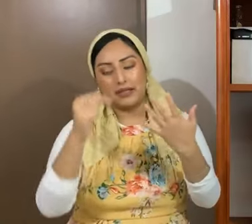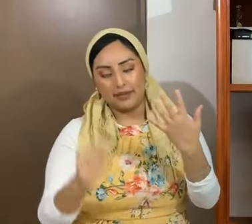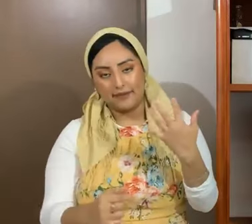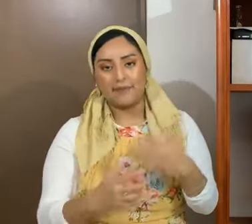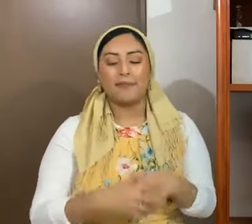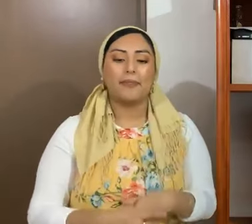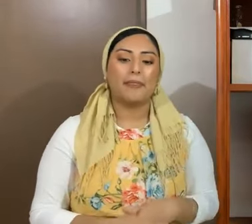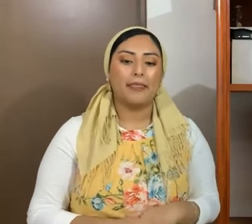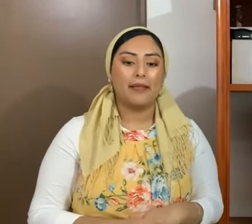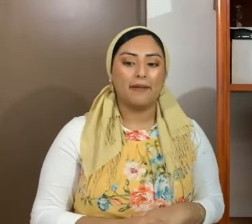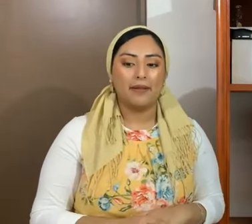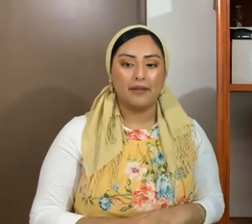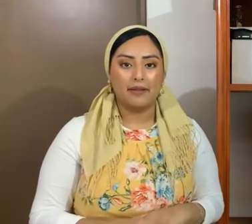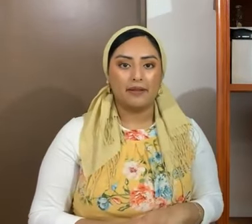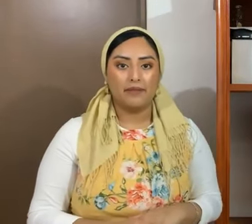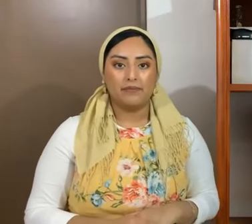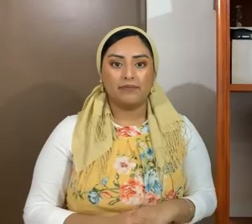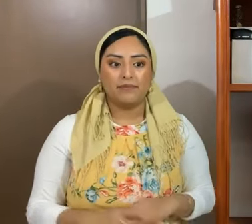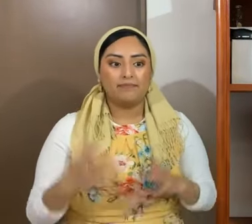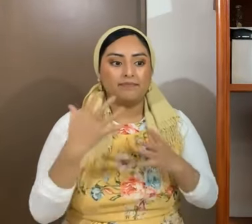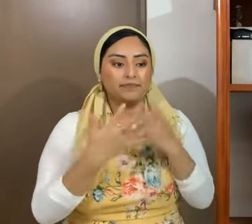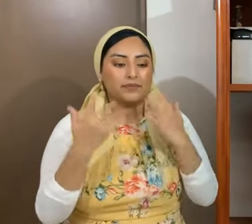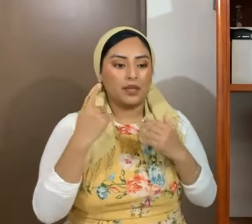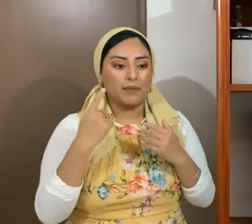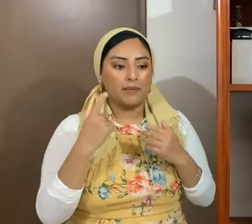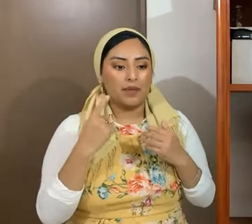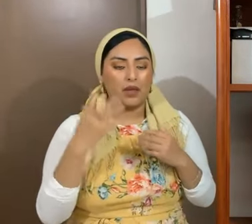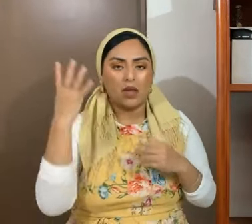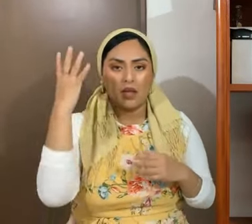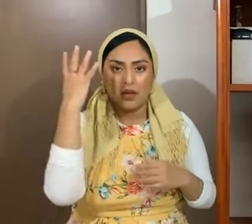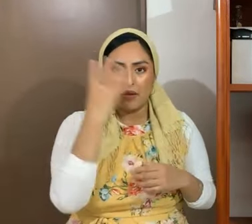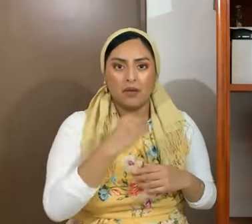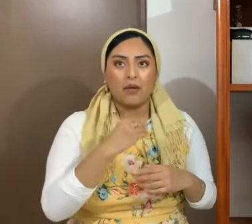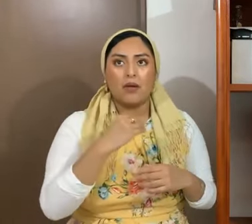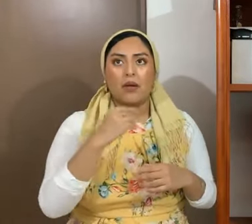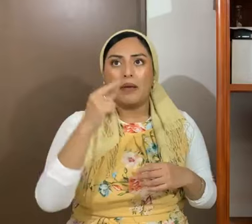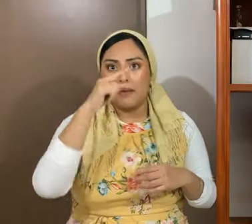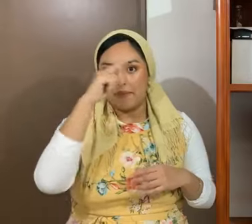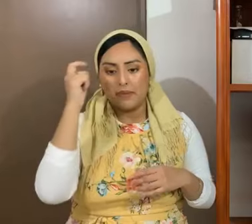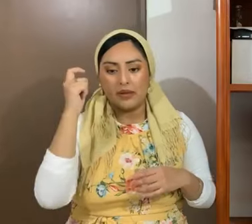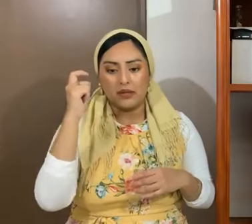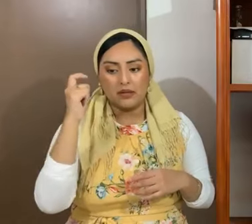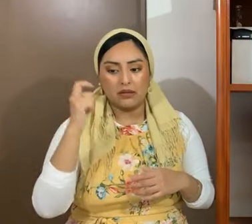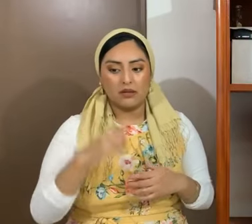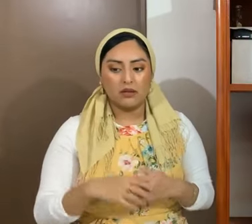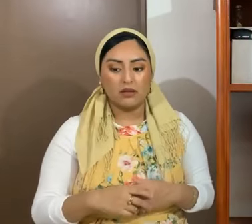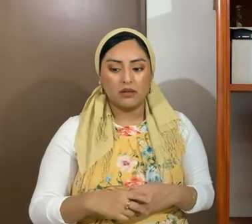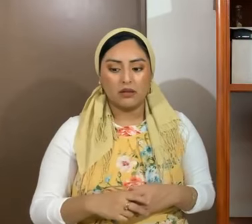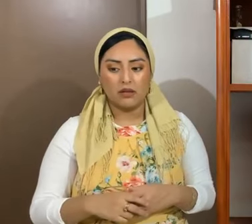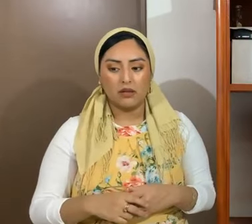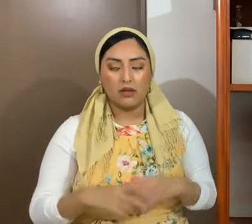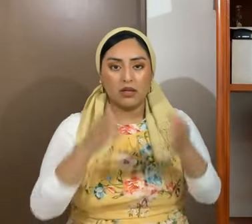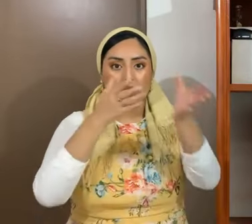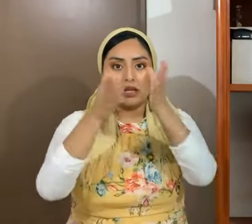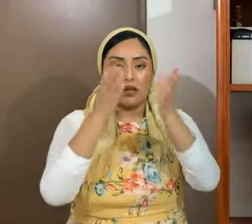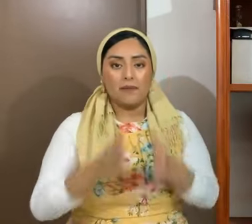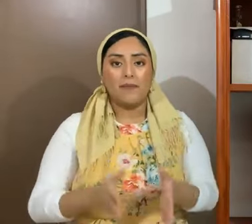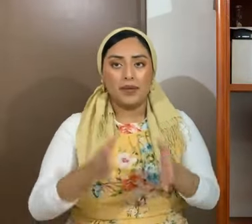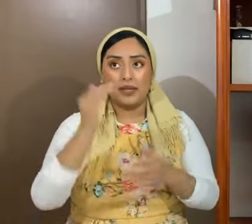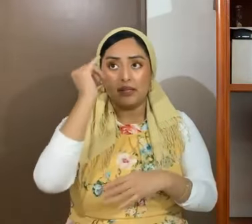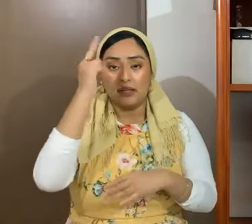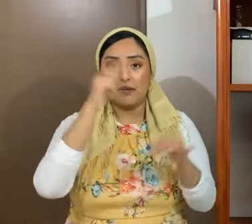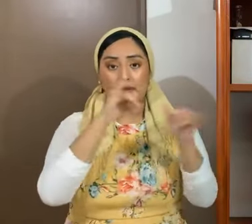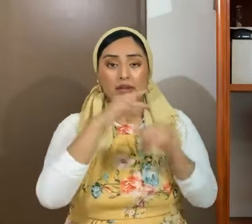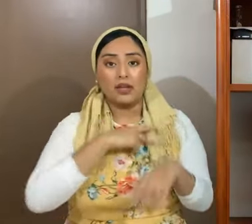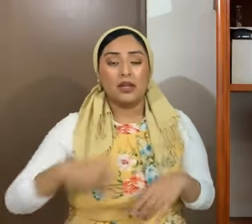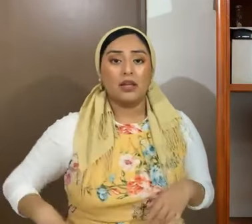etcétera, etcétera. ¿Amén? Pero es algo muy bonito porque un siervo de Yahweh como el rey